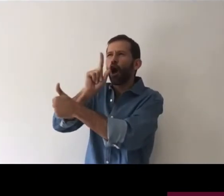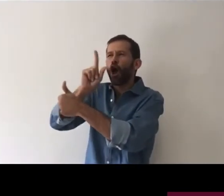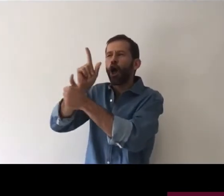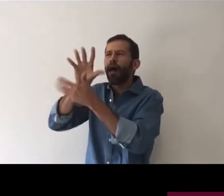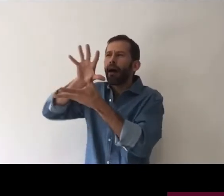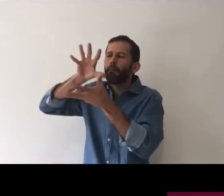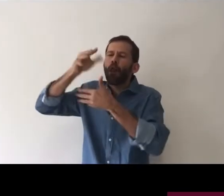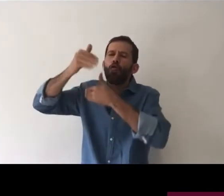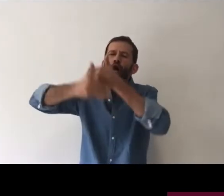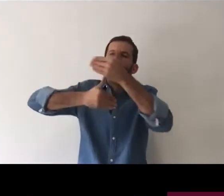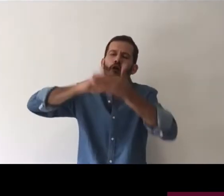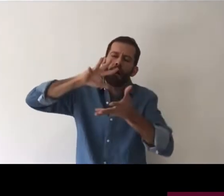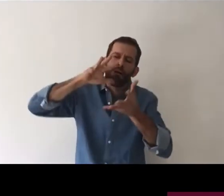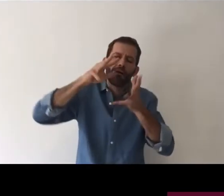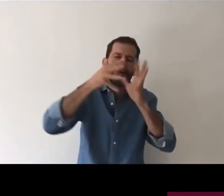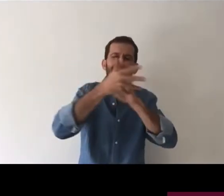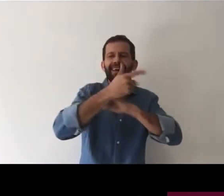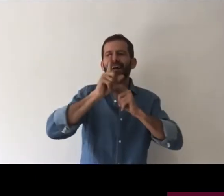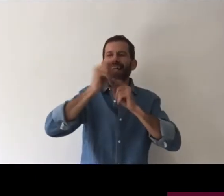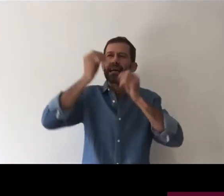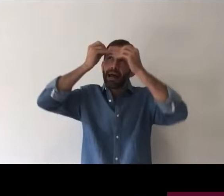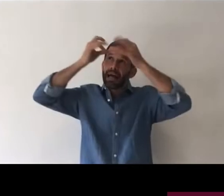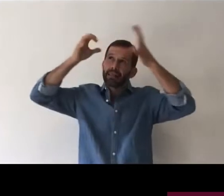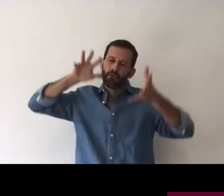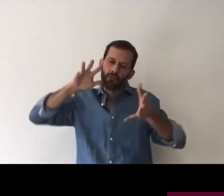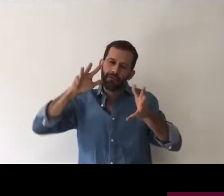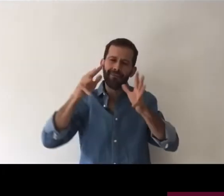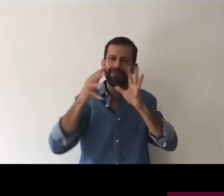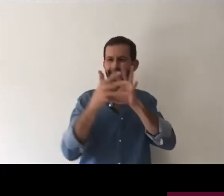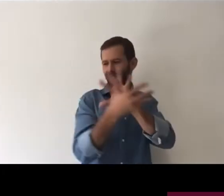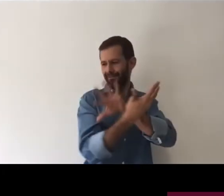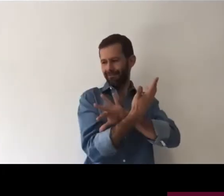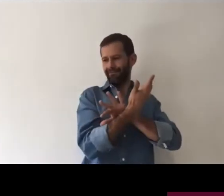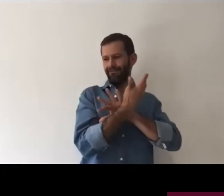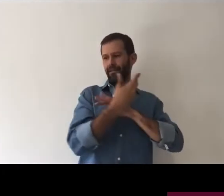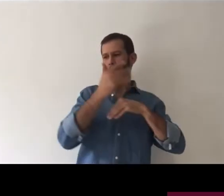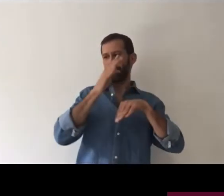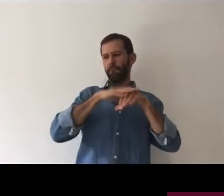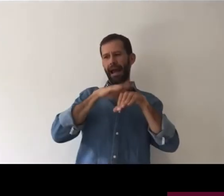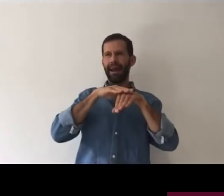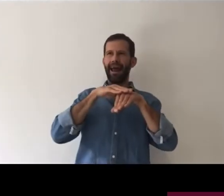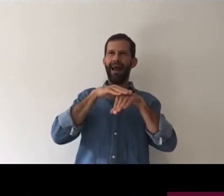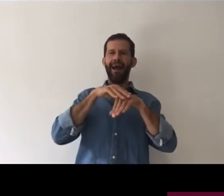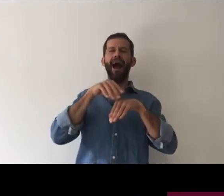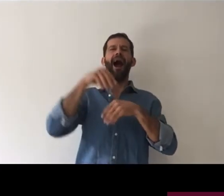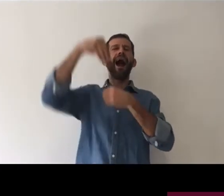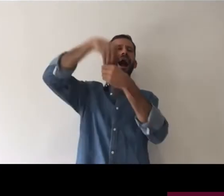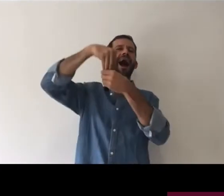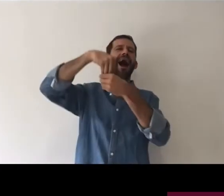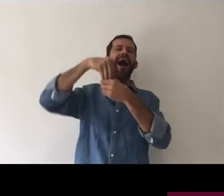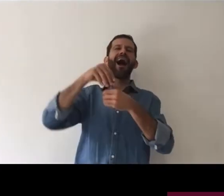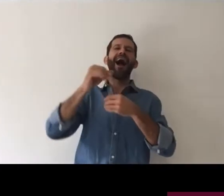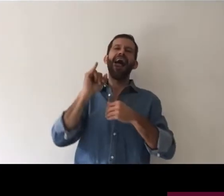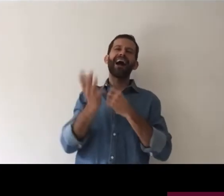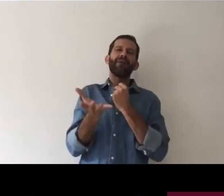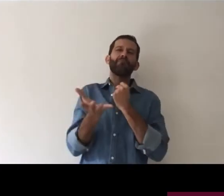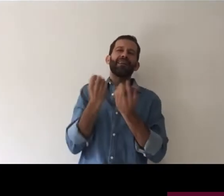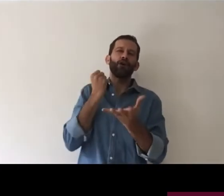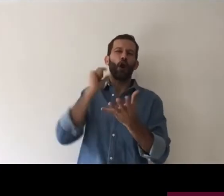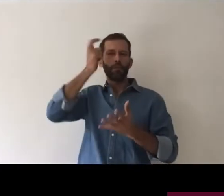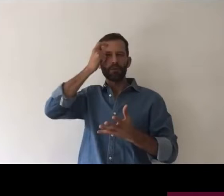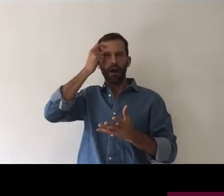en ellos, aunque no sea muy evidente, y del que formen parte el proceso